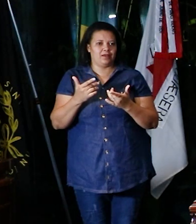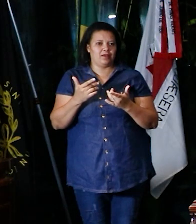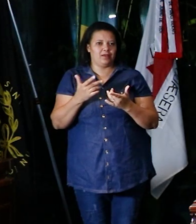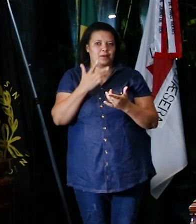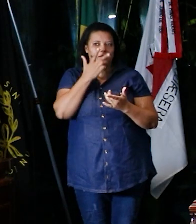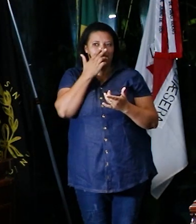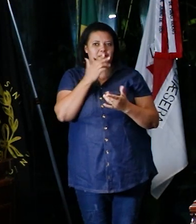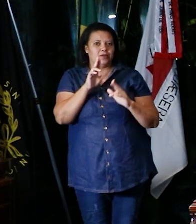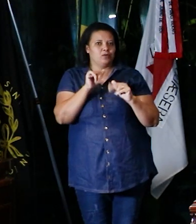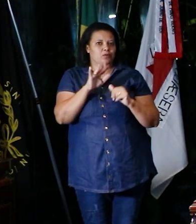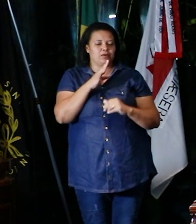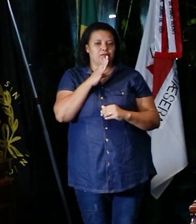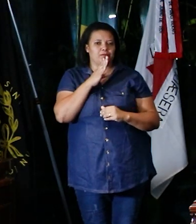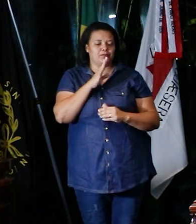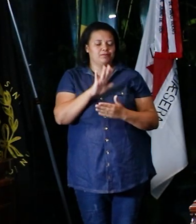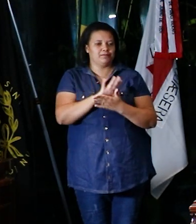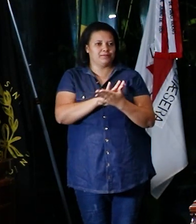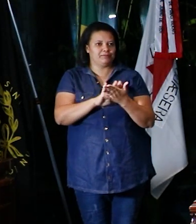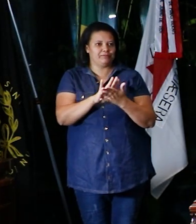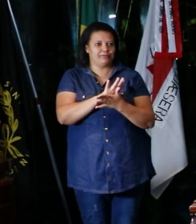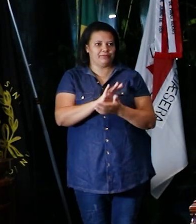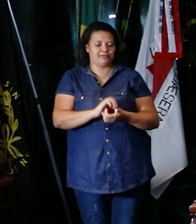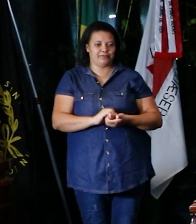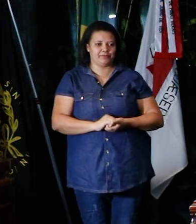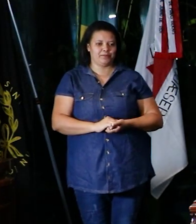dele. Mas,